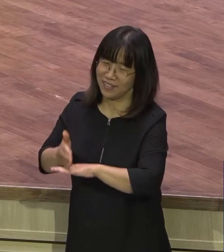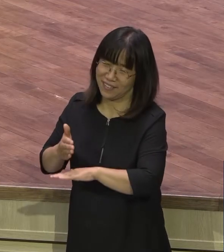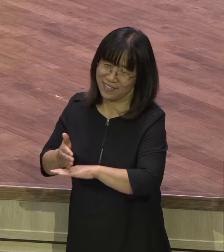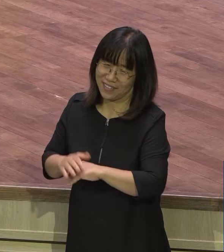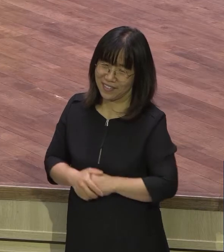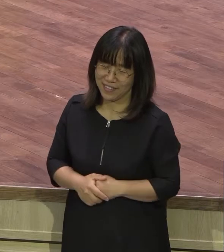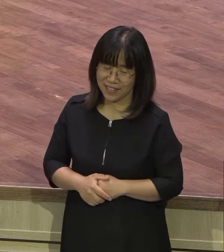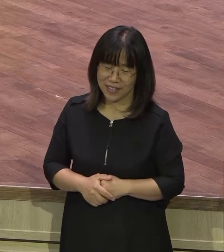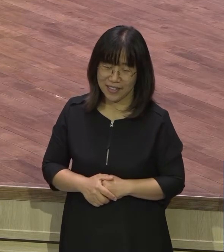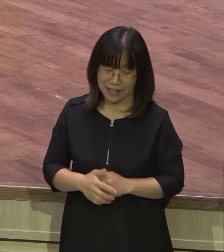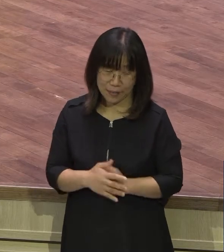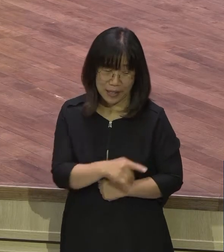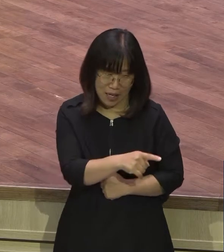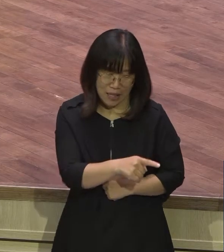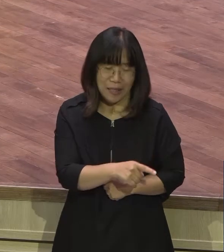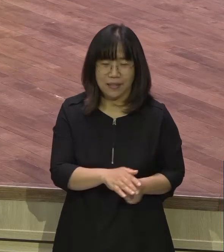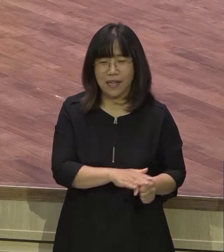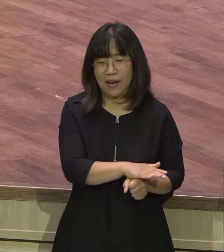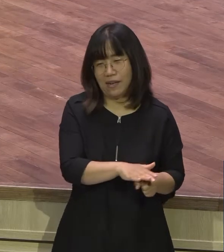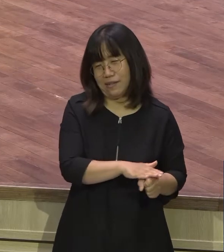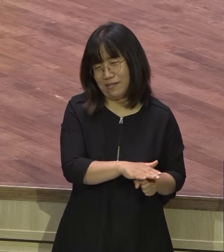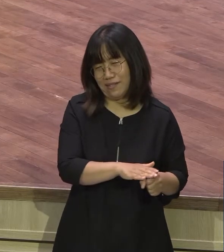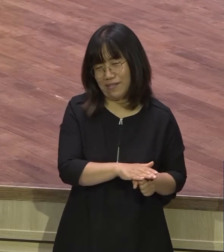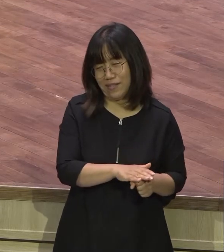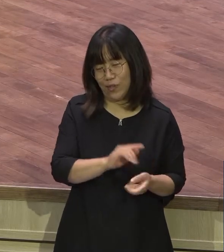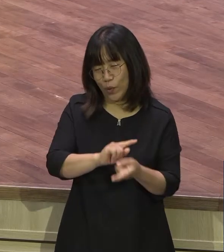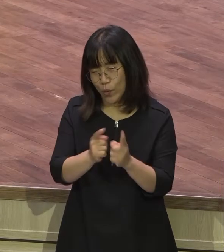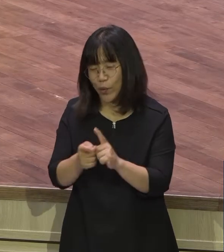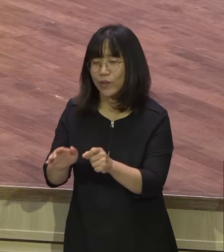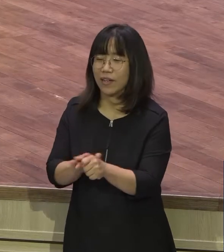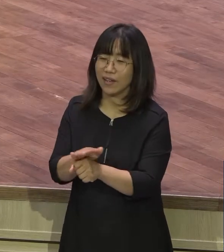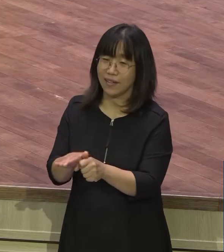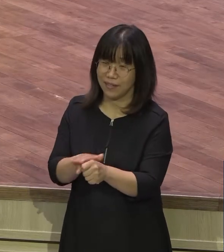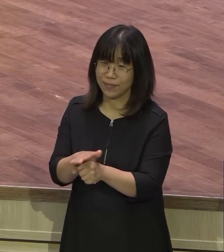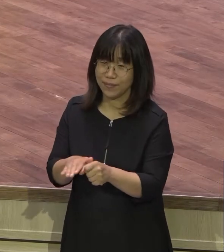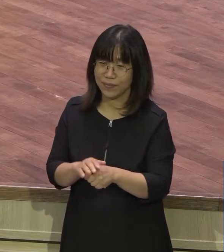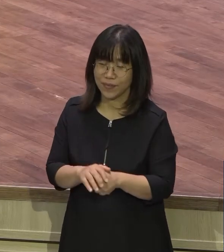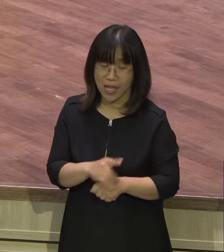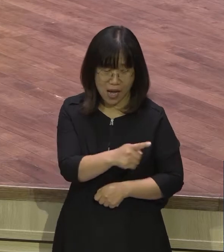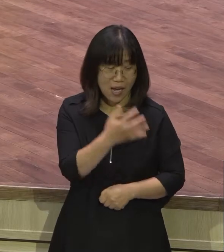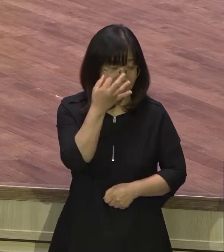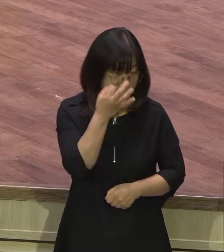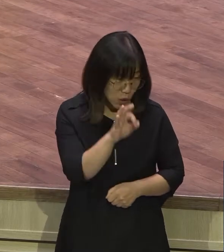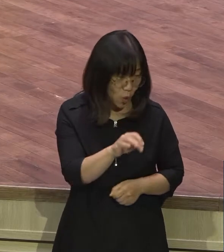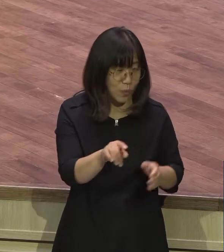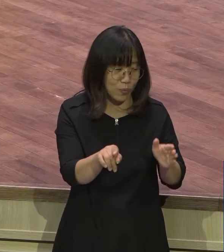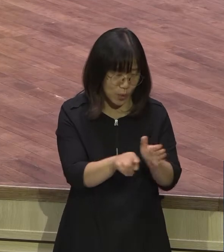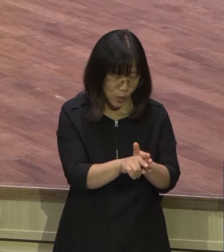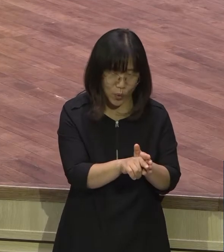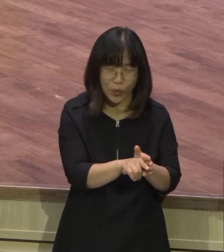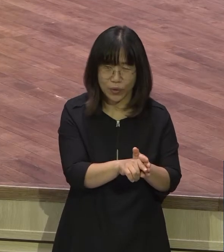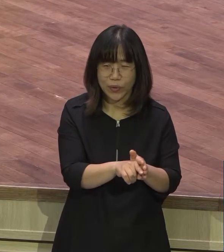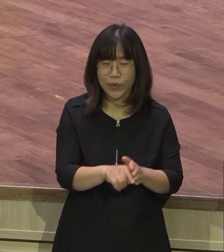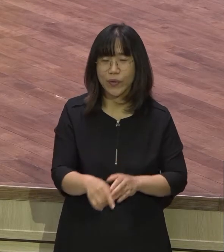형들을 사랑하고 형제를 사랑하고 사람을 사랑하고 아멘 인정하고 신뢰하고 믿고